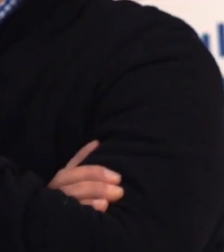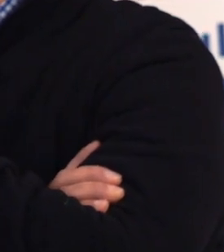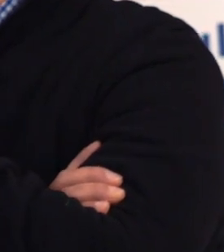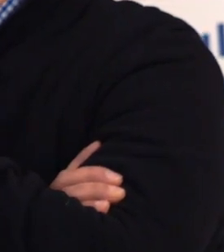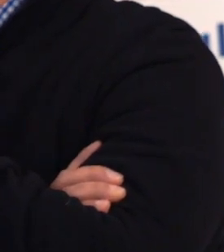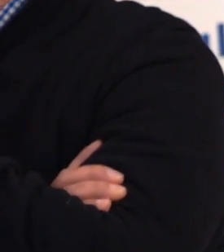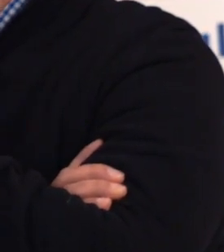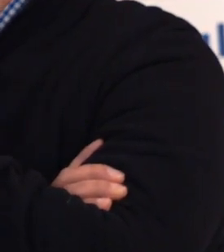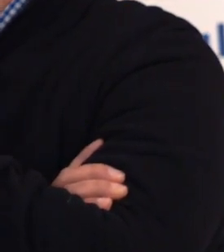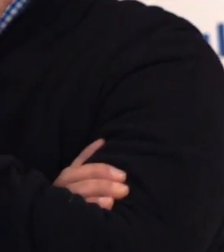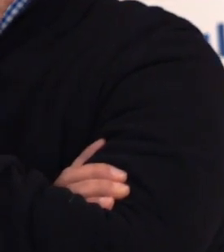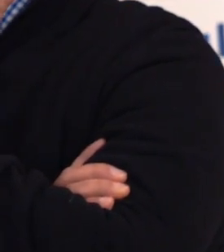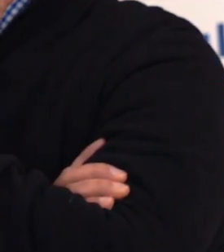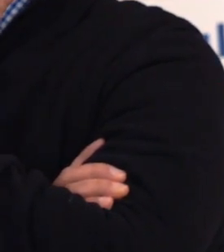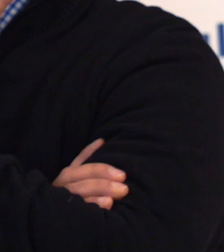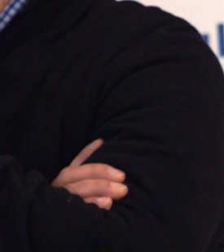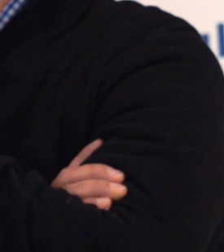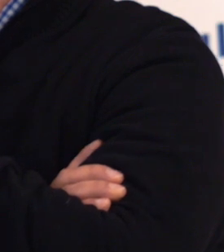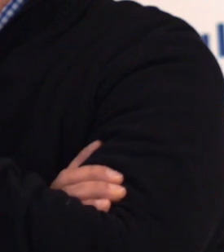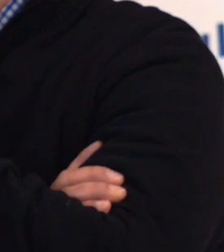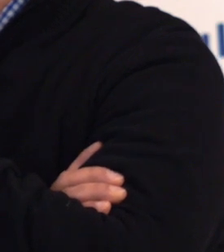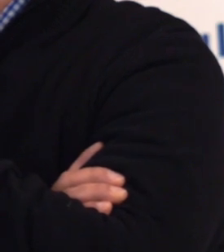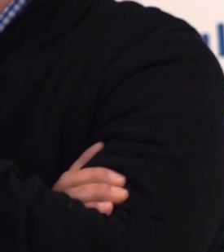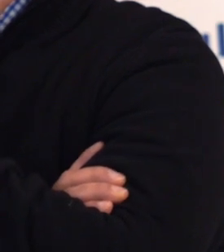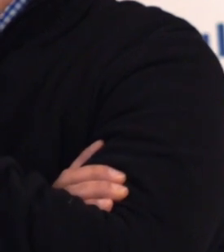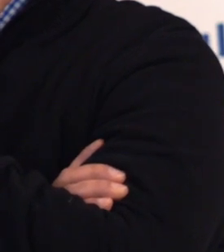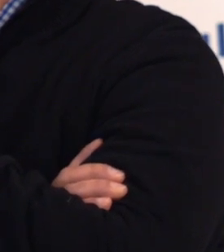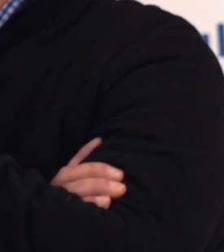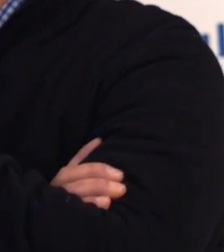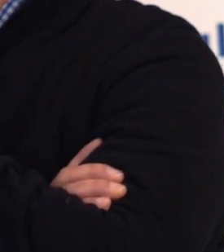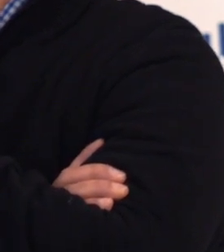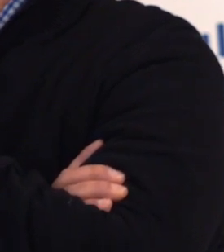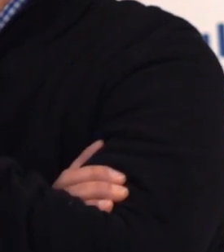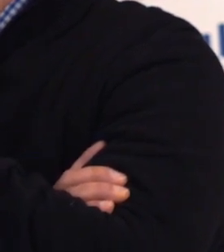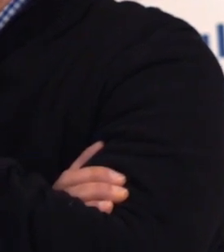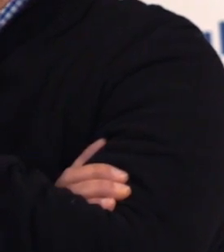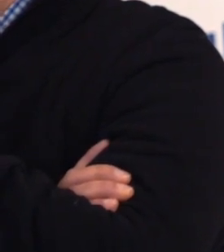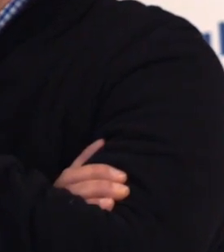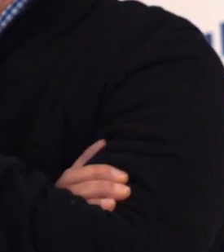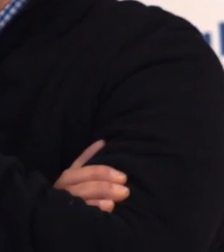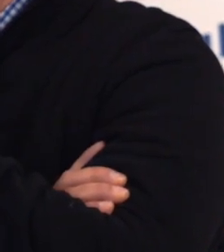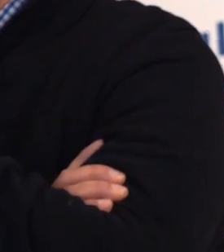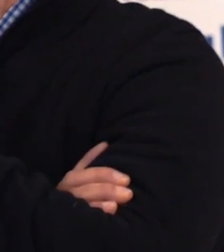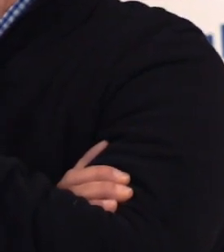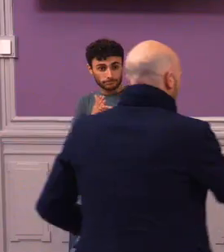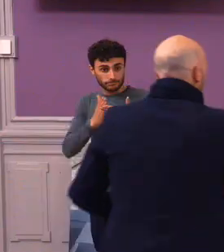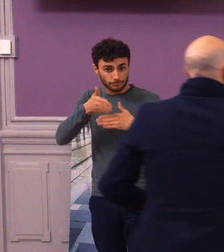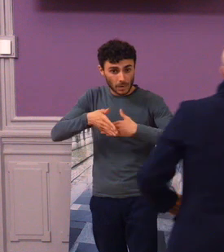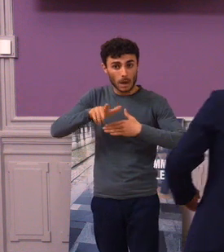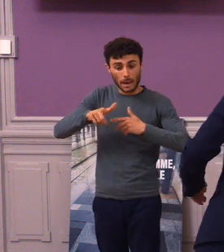compliqué voilà donc il faut arriver à franchir la porte et puis après il y a une deuxième porte et puis etc etc